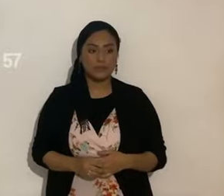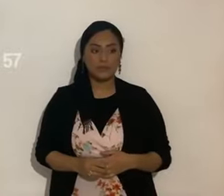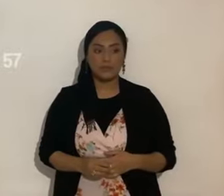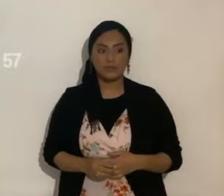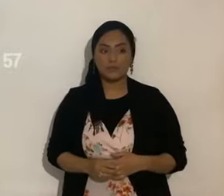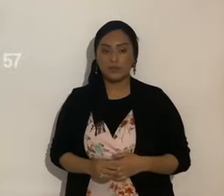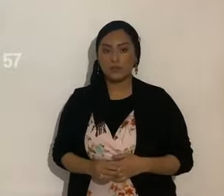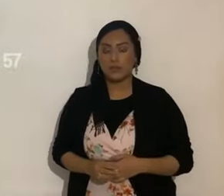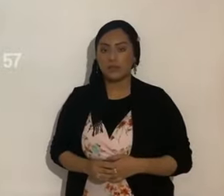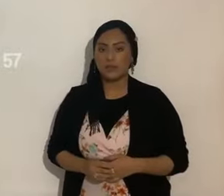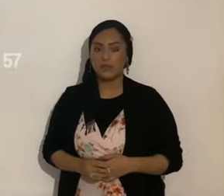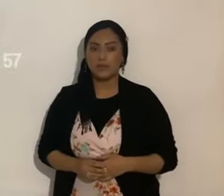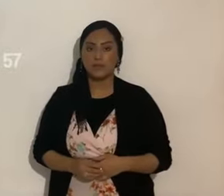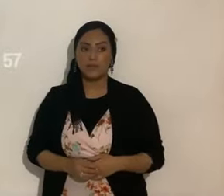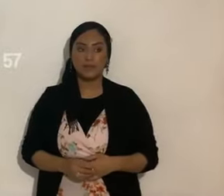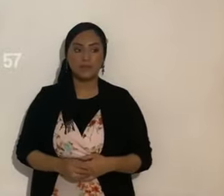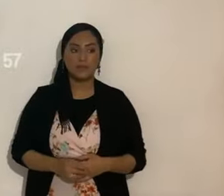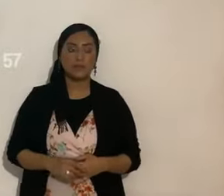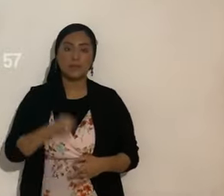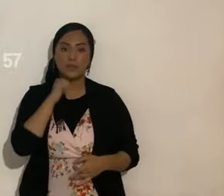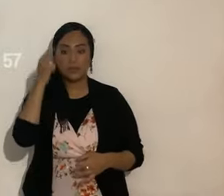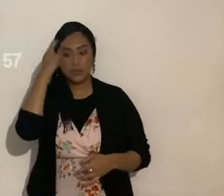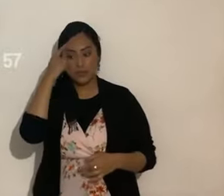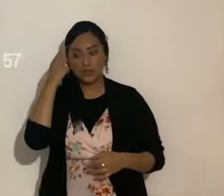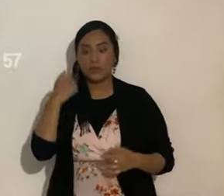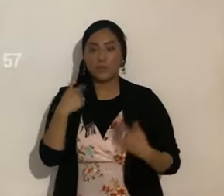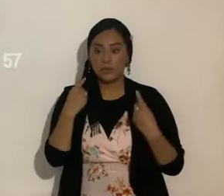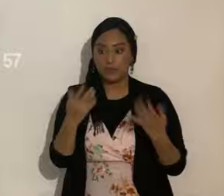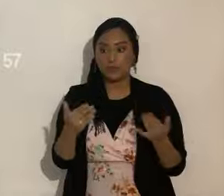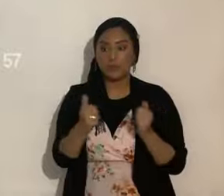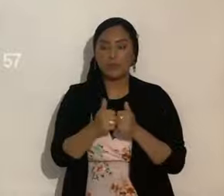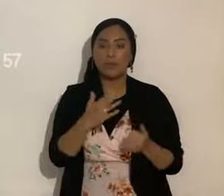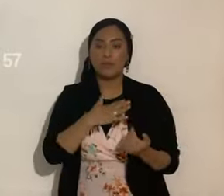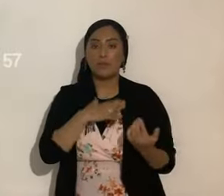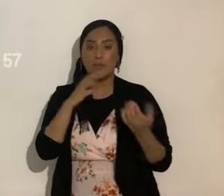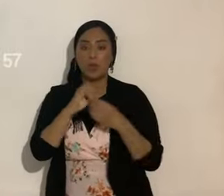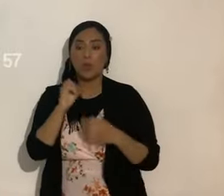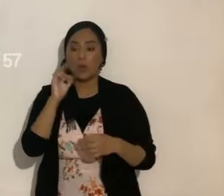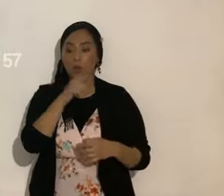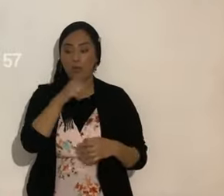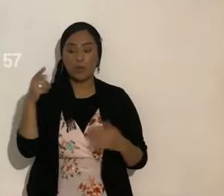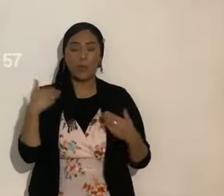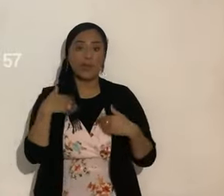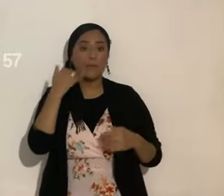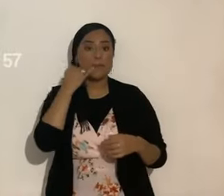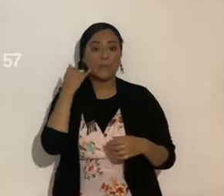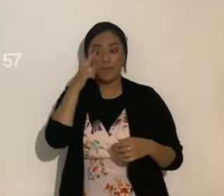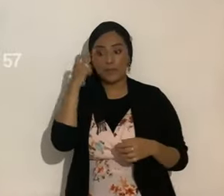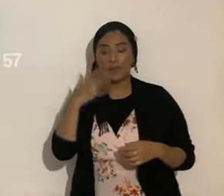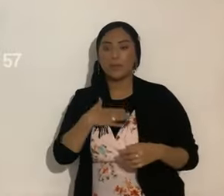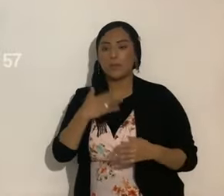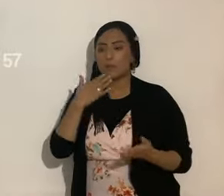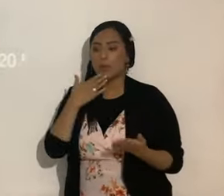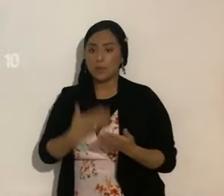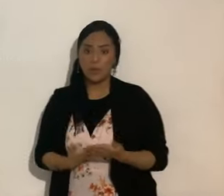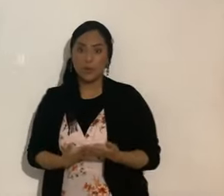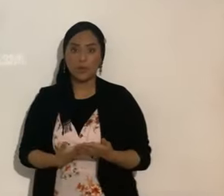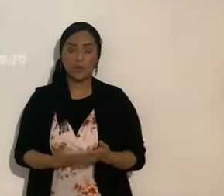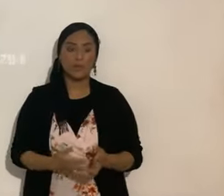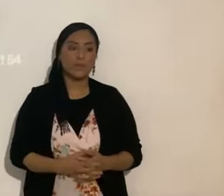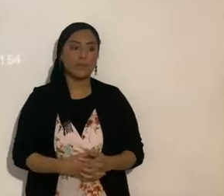Torá. ¿No me es lícito hacer lo que quiero con lo mío? ¿O tienes tú envidia porque yo soy bueno?